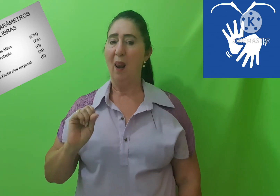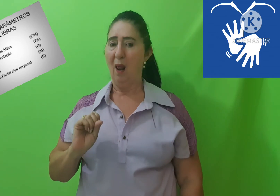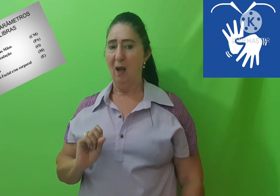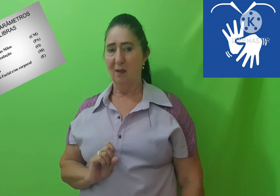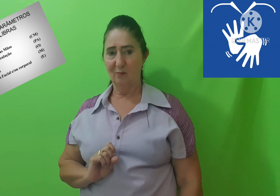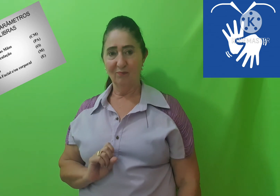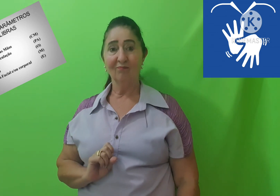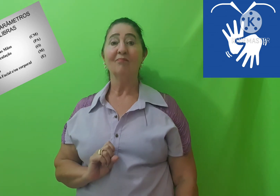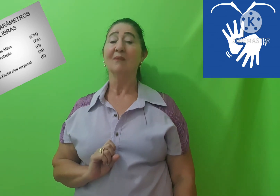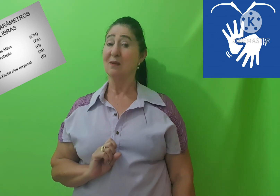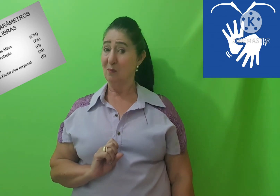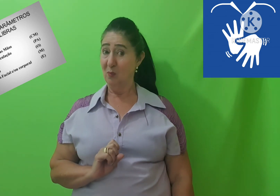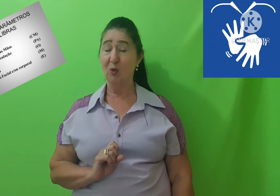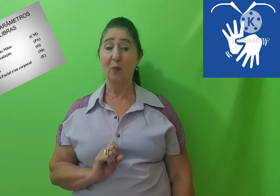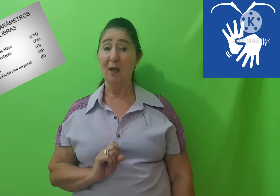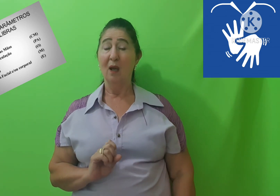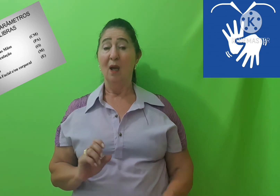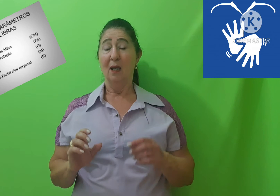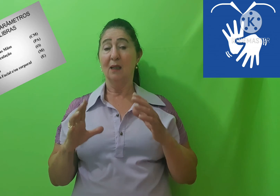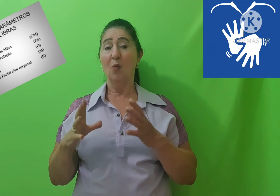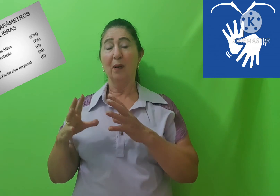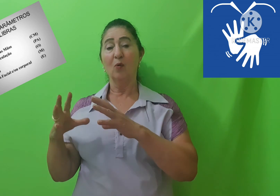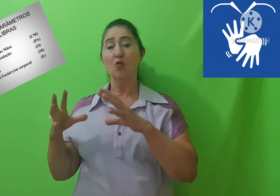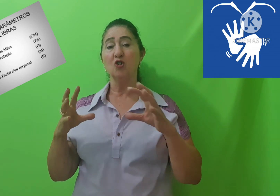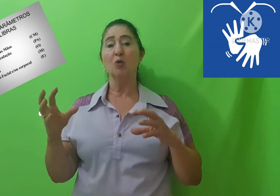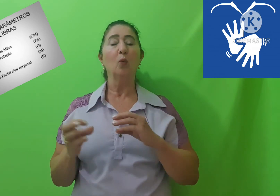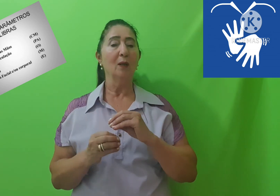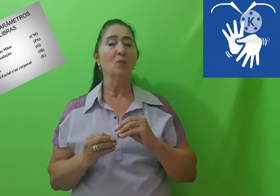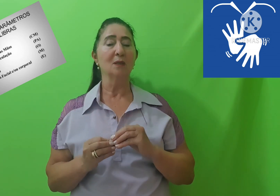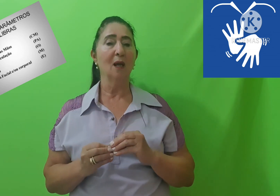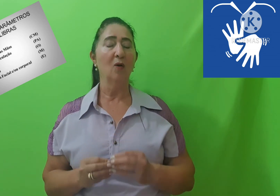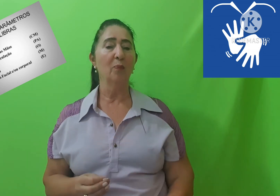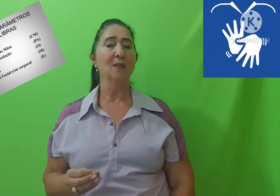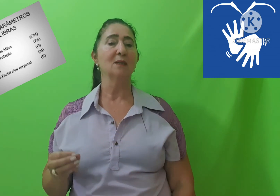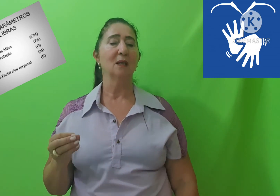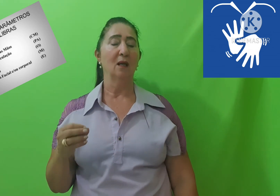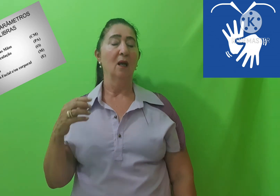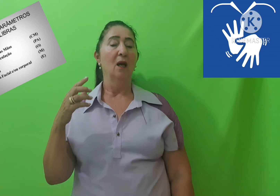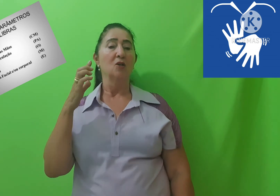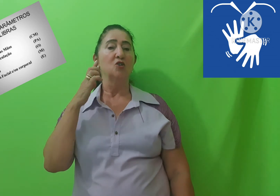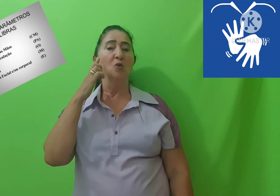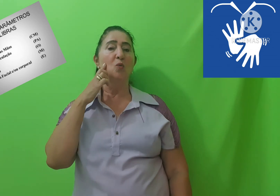bala. Muito bem. Então, para constituir um sinal, eu precisei de